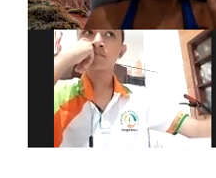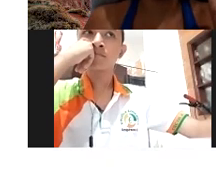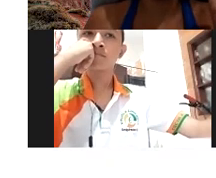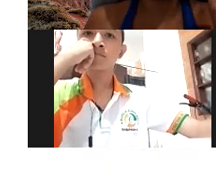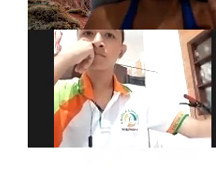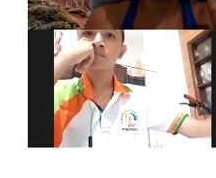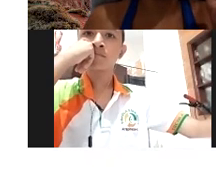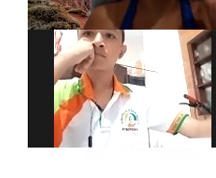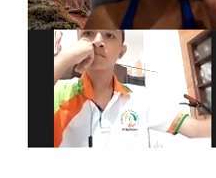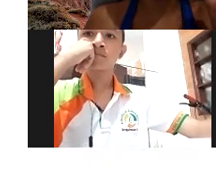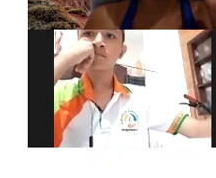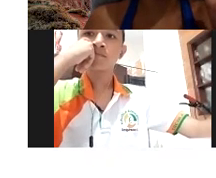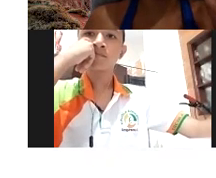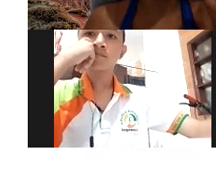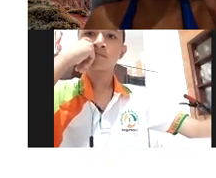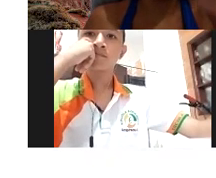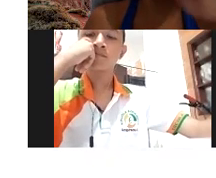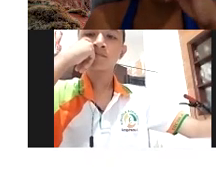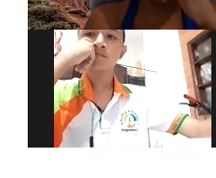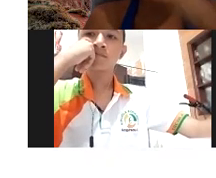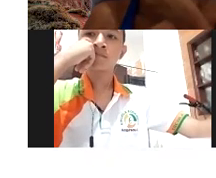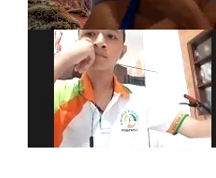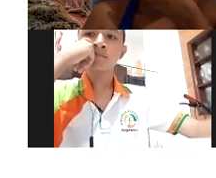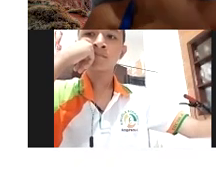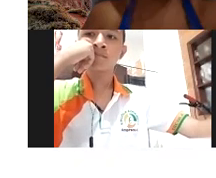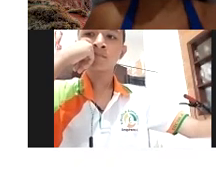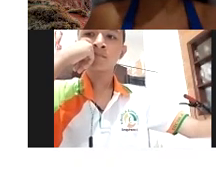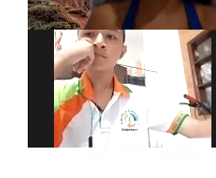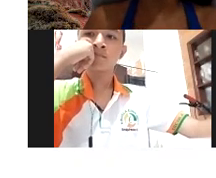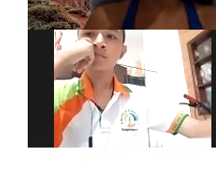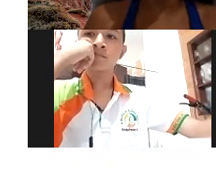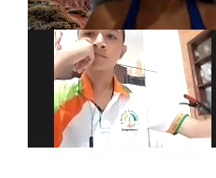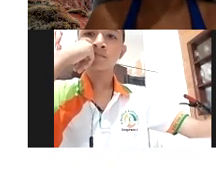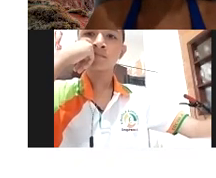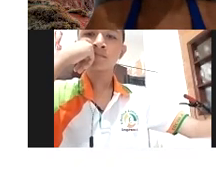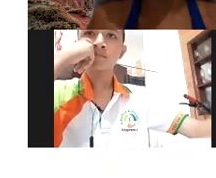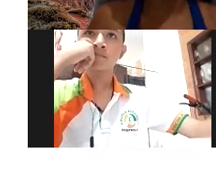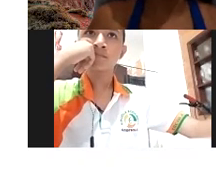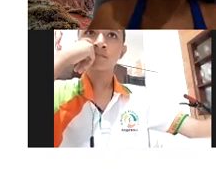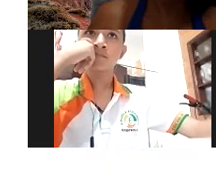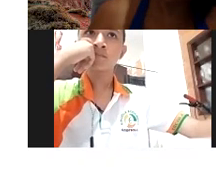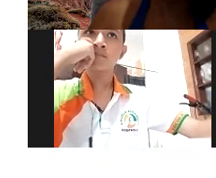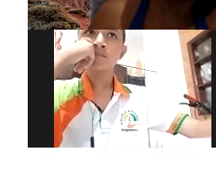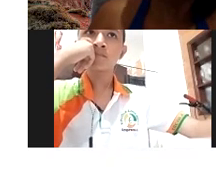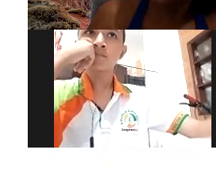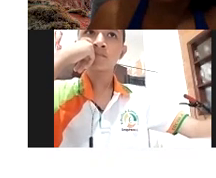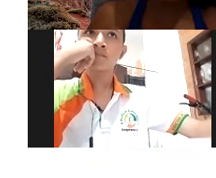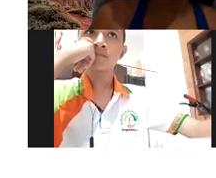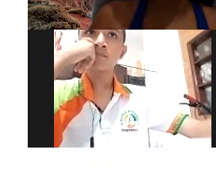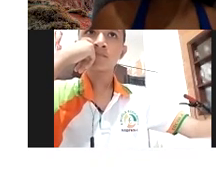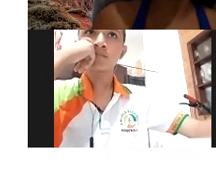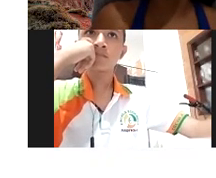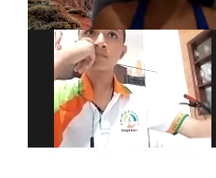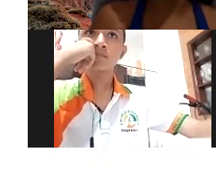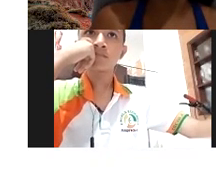ficaram juntos e o n a ficou com o sódio ficou com nitro nitrogênio o oxigênio tá certo